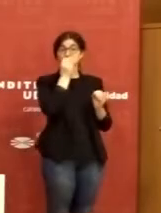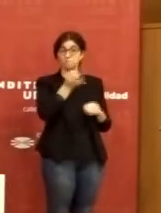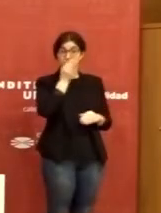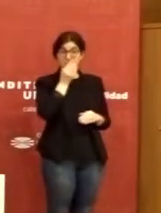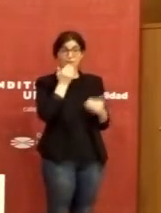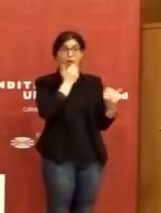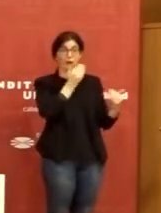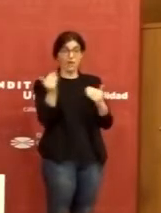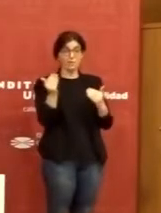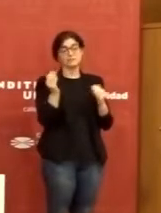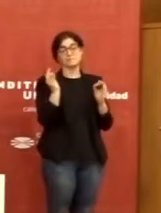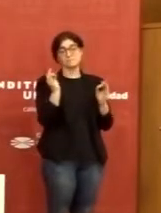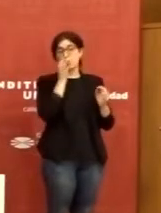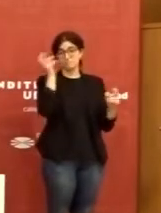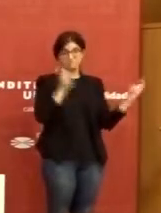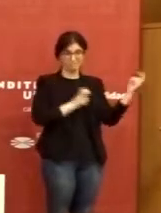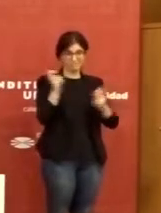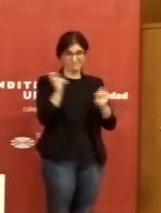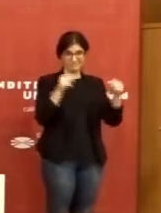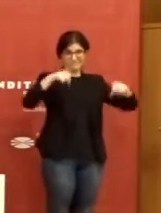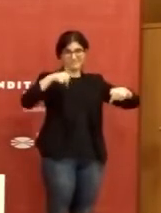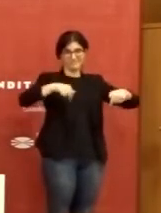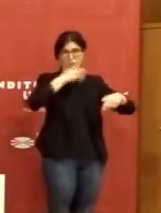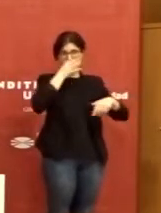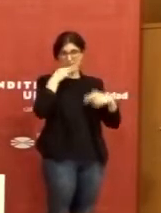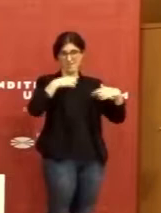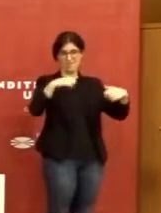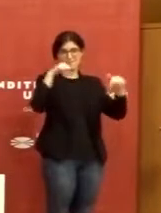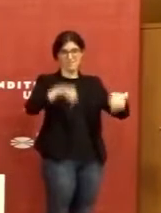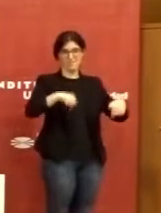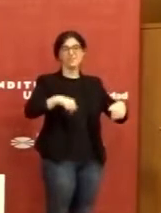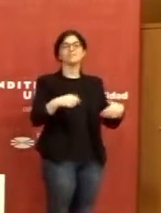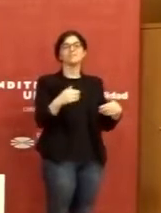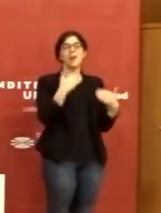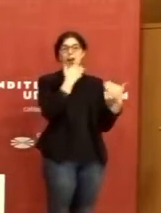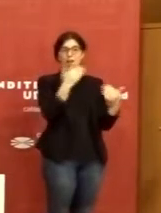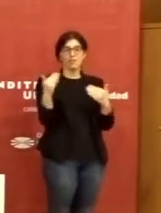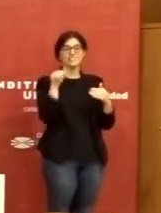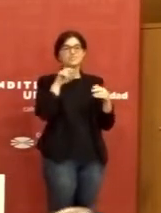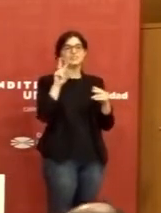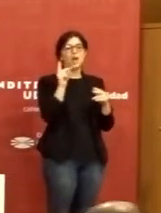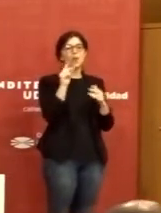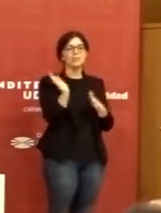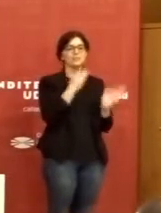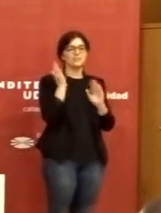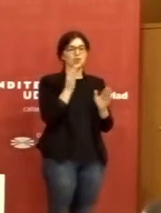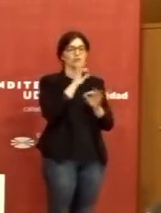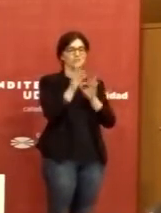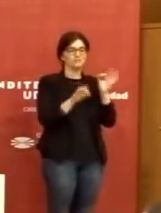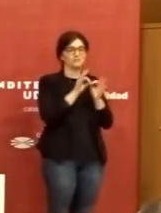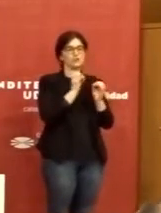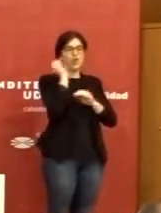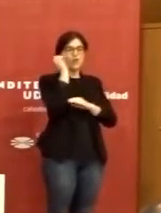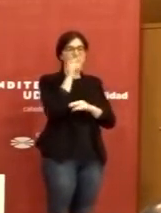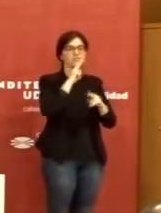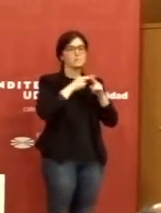Buenas tardes, muchísimas gracias por vuestra presencia esta tarde aquí en esta segunda sesión del ciclo de conferencias